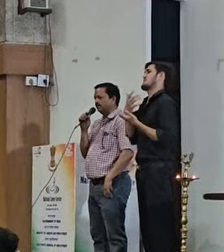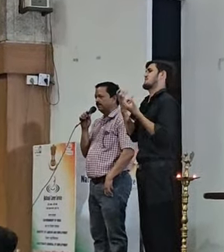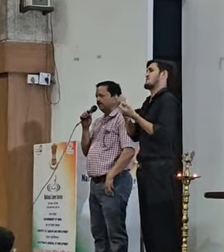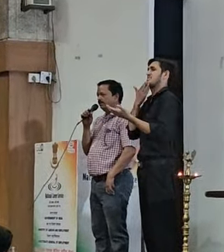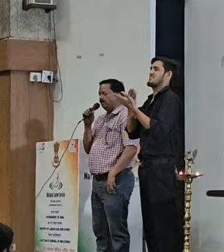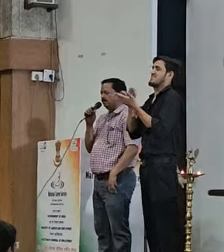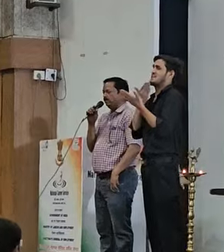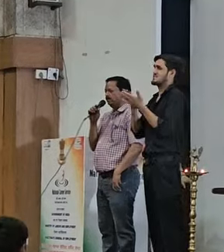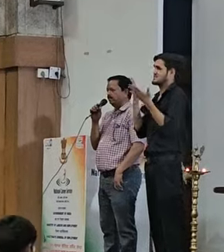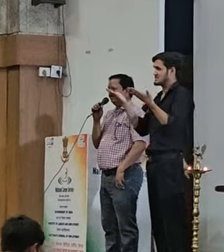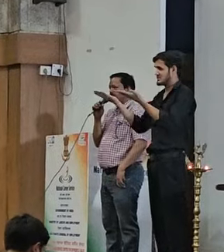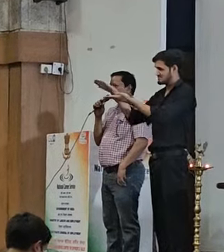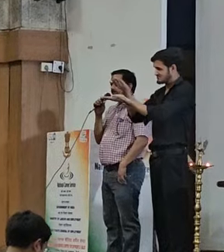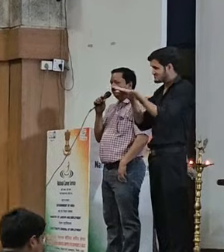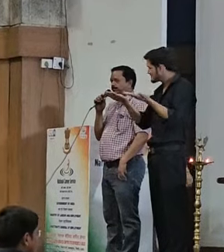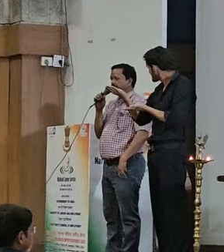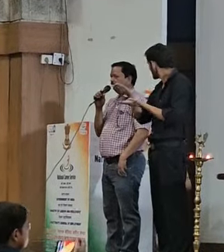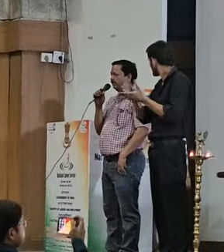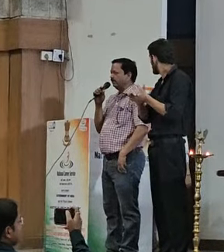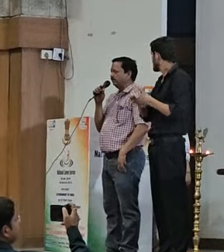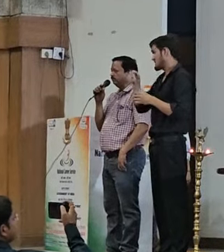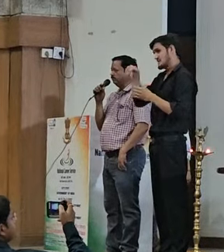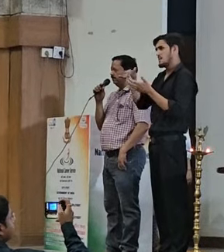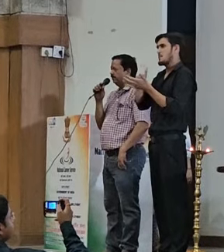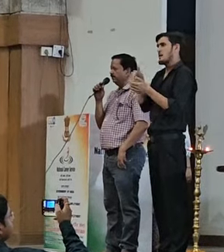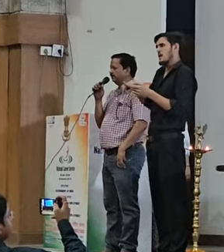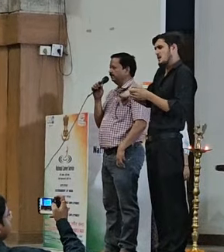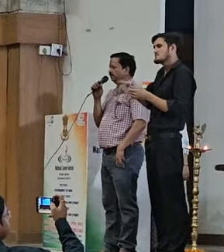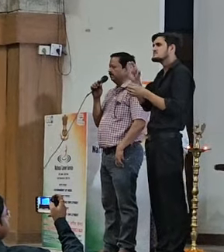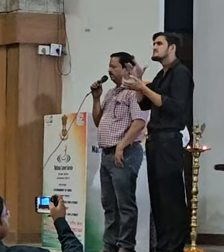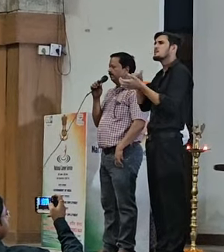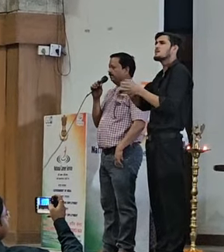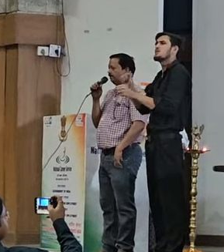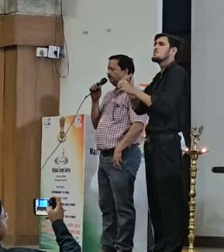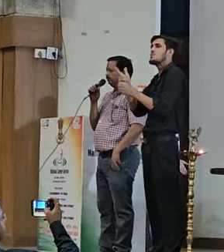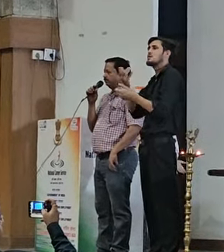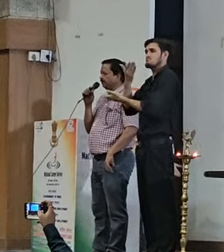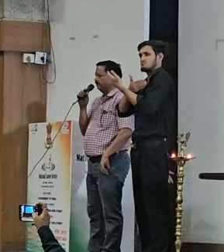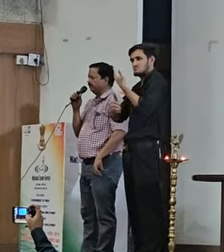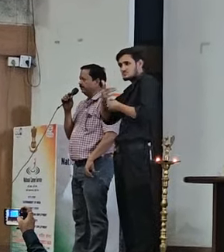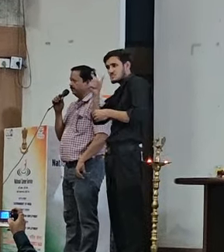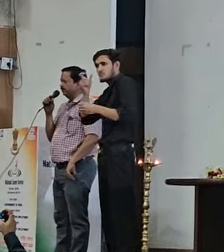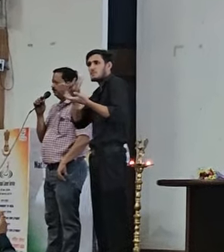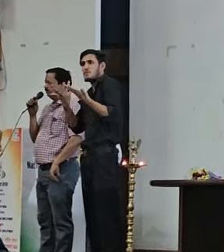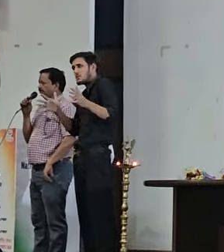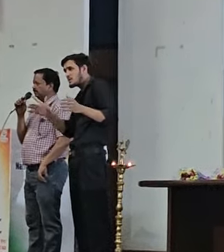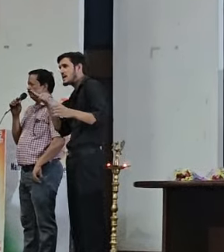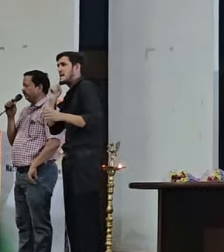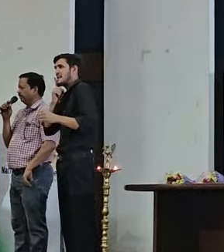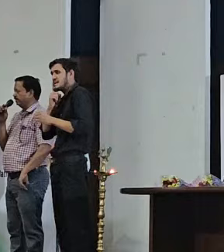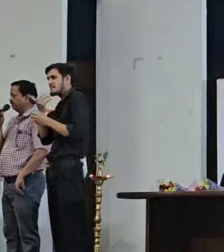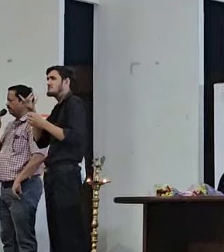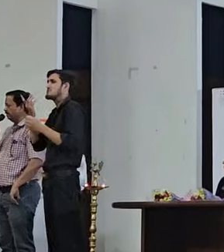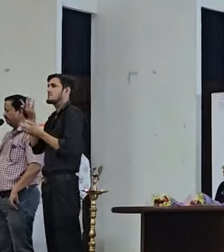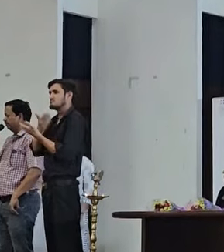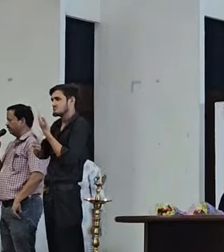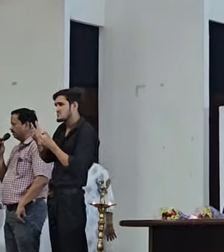है और यह केंद्र भी विकलांगों के लिए ही, दिव्यांगजनों के लिए ही प्रशिक्षण वगैरह का कार्यक्रम करता